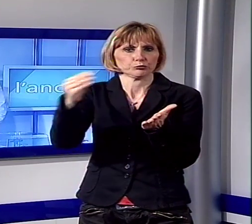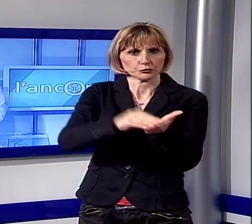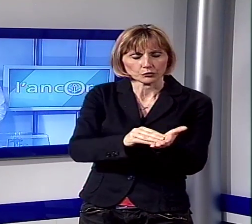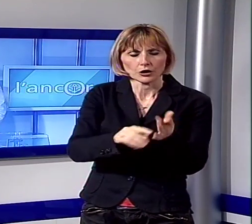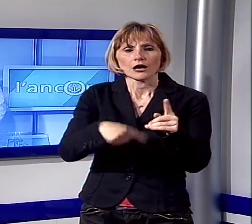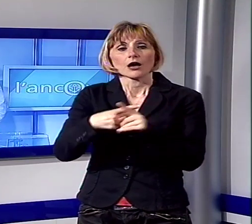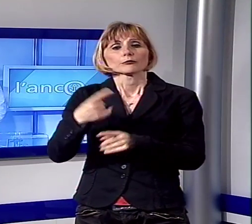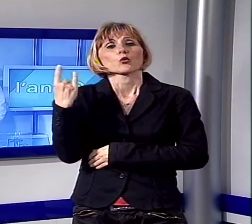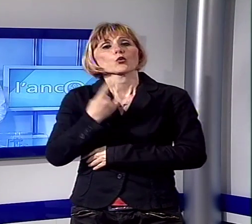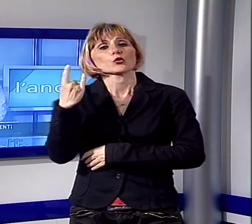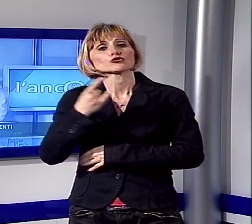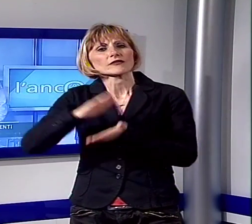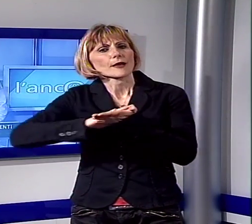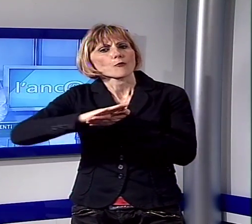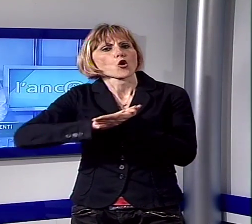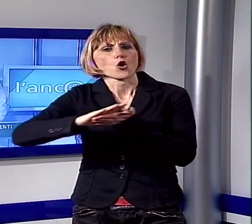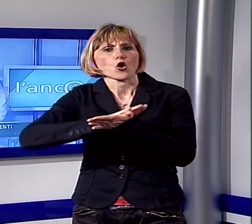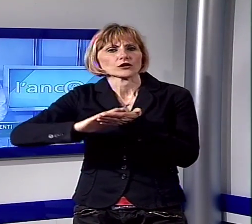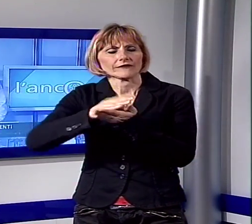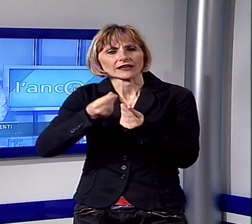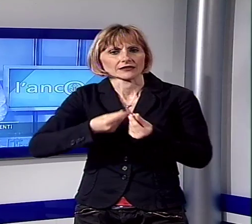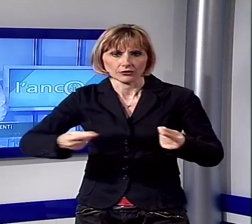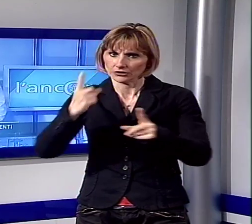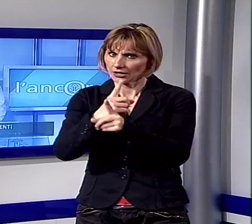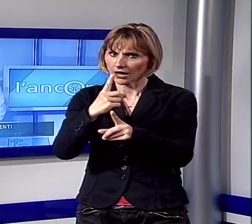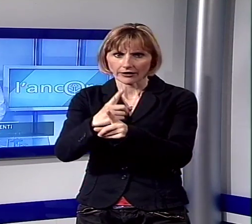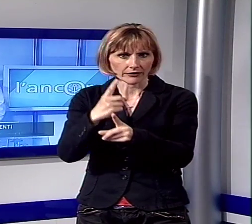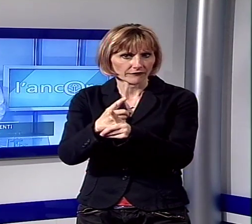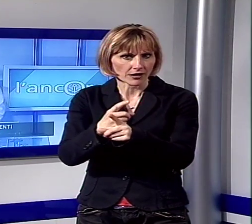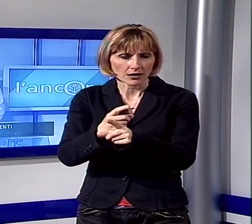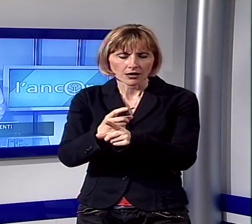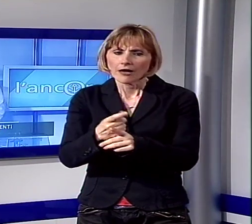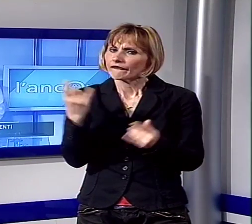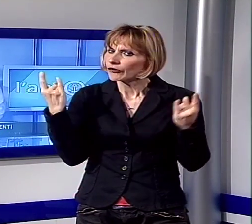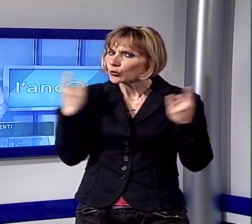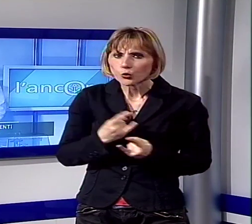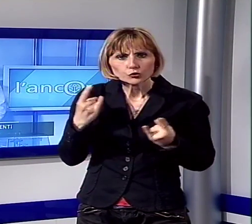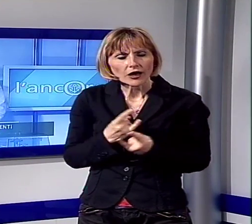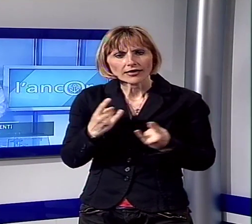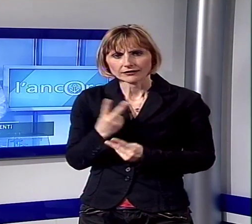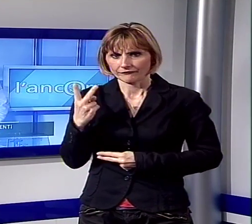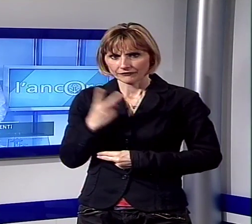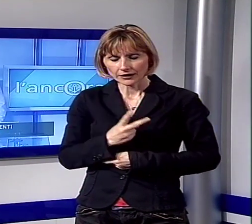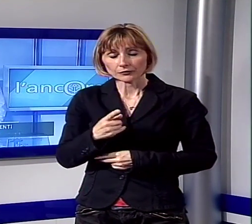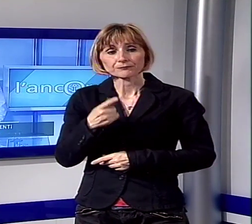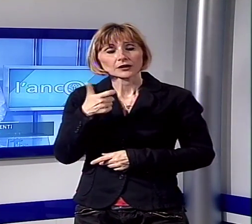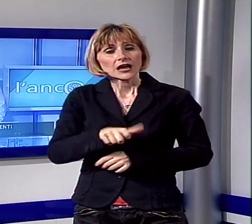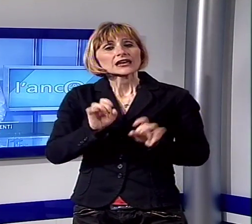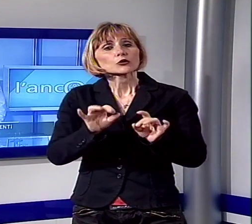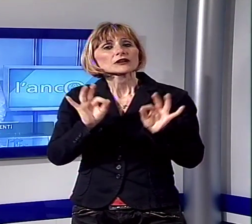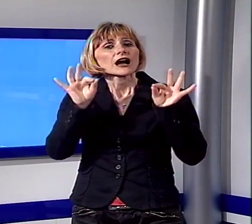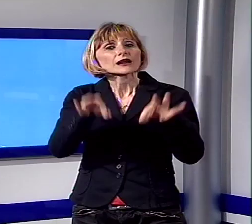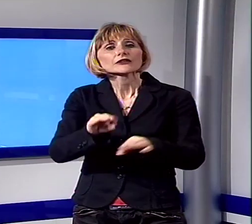forte piano di bonifica del territorio, perché il punto è proprio questo, fin dove arriva l